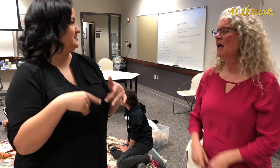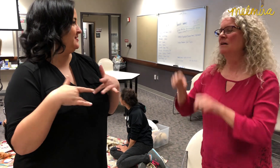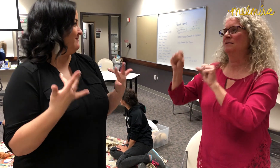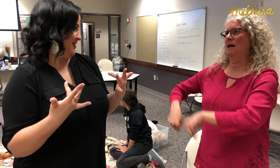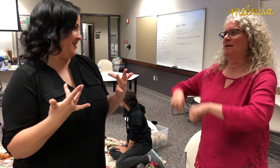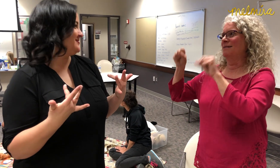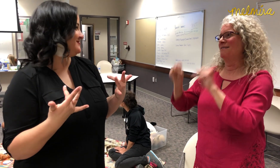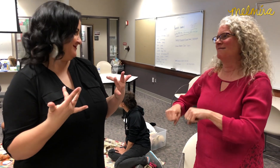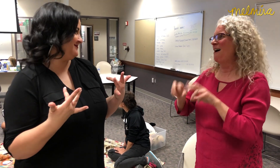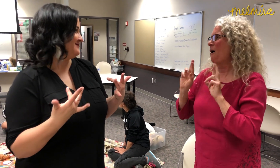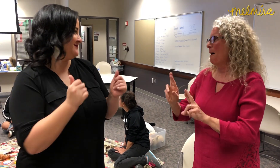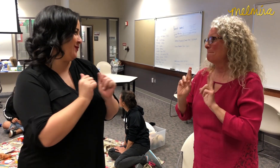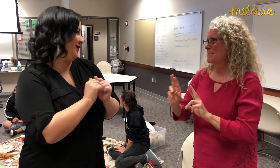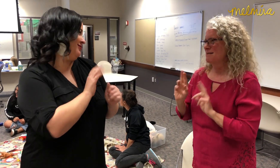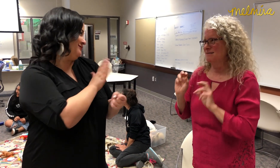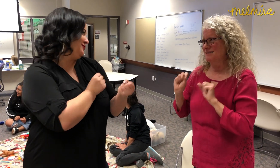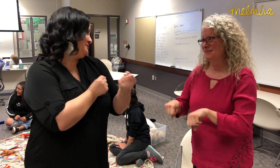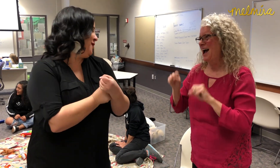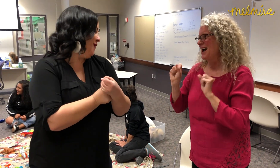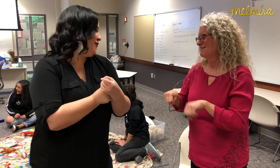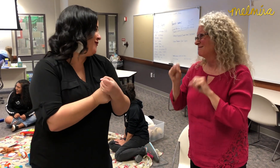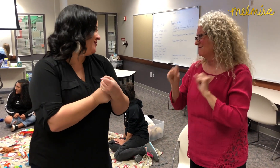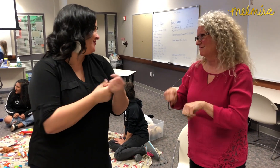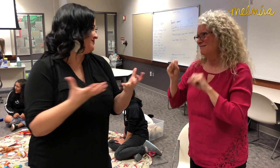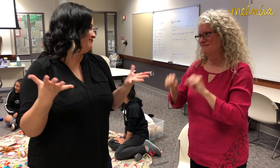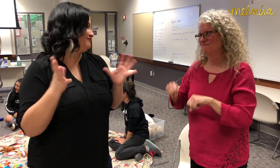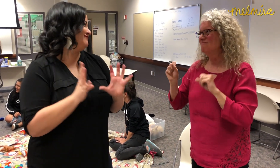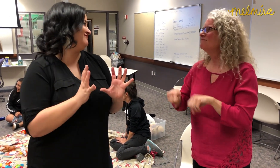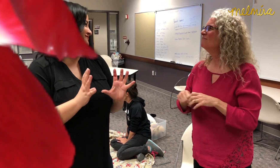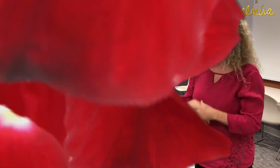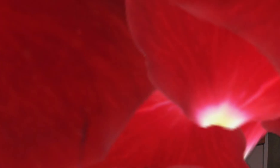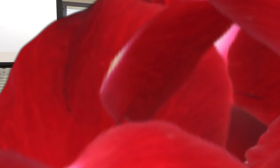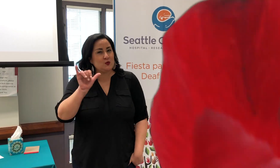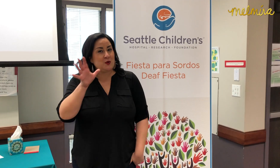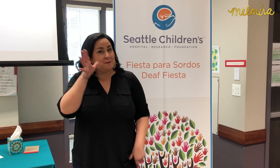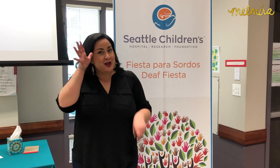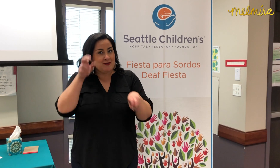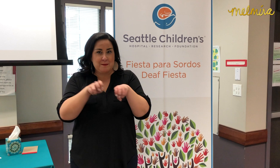Granny, can we have an apple, please? Of course, Peppa.